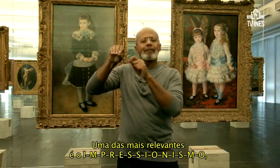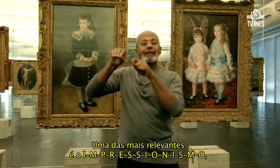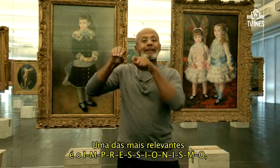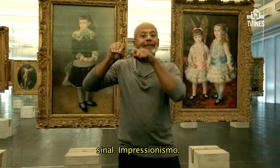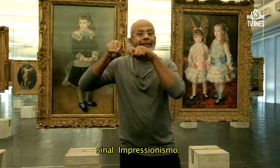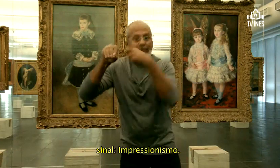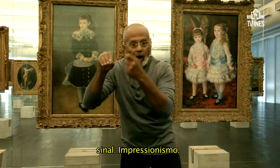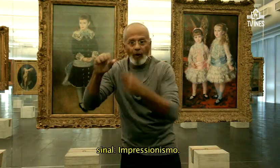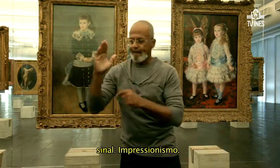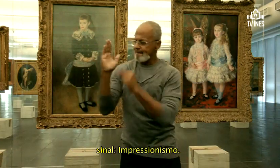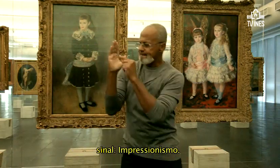Sinal,